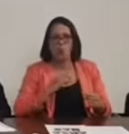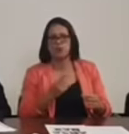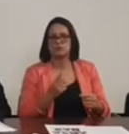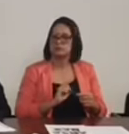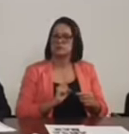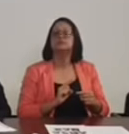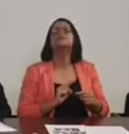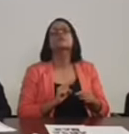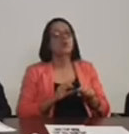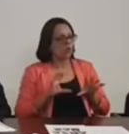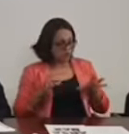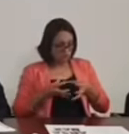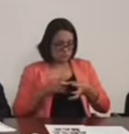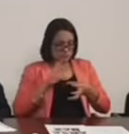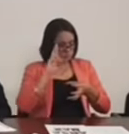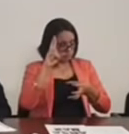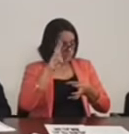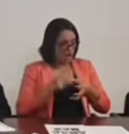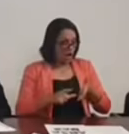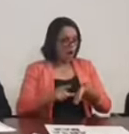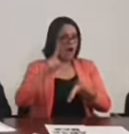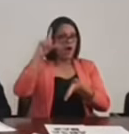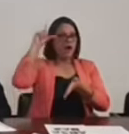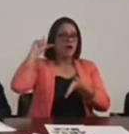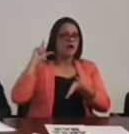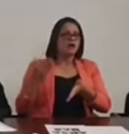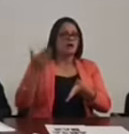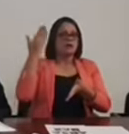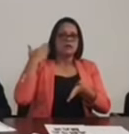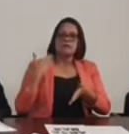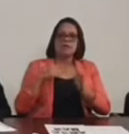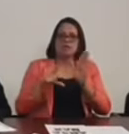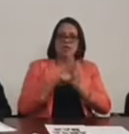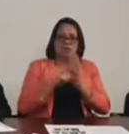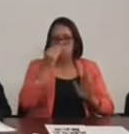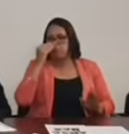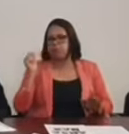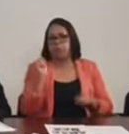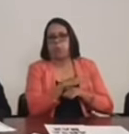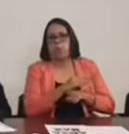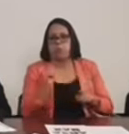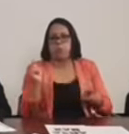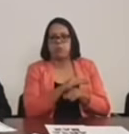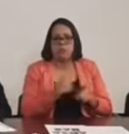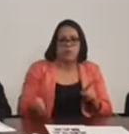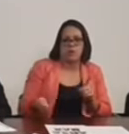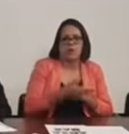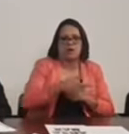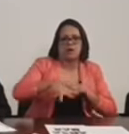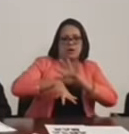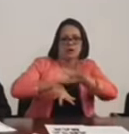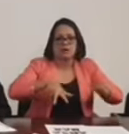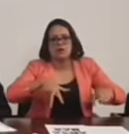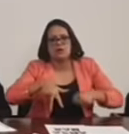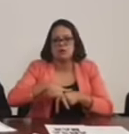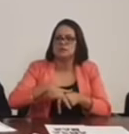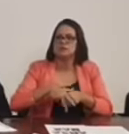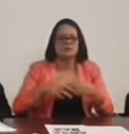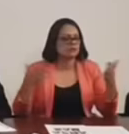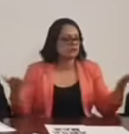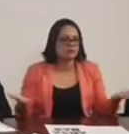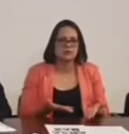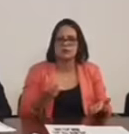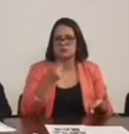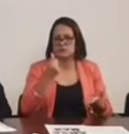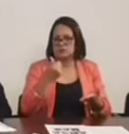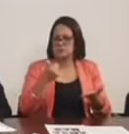seja, tudo aquilo que vinha acontecendo de ilegal por baixo dos panos, agora o dinheiro